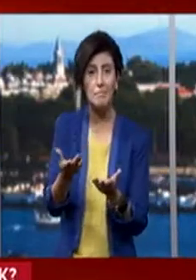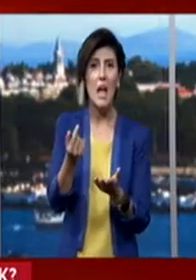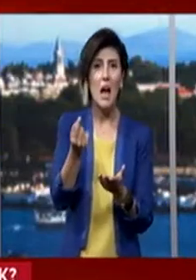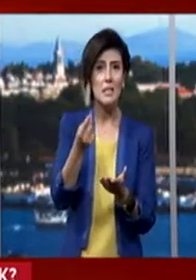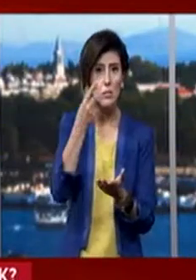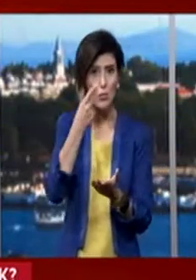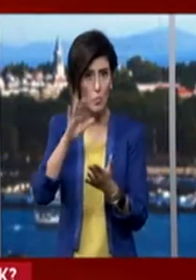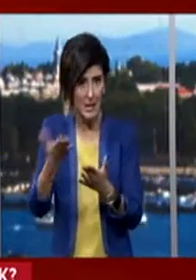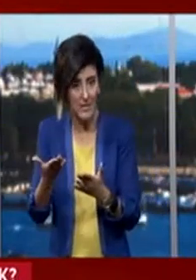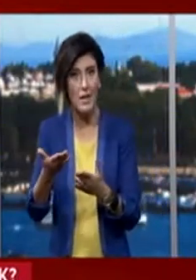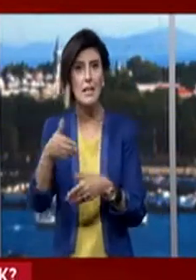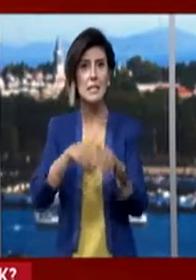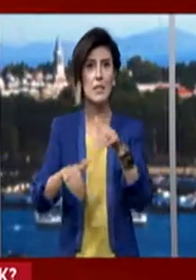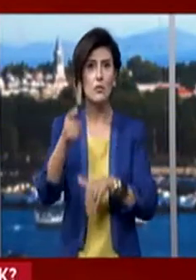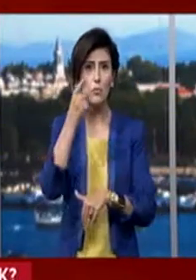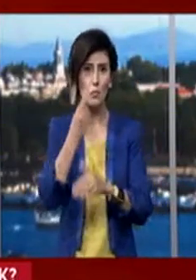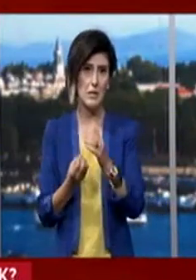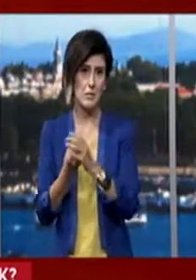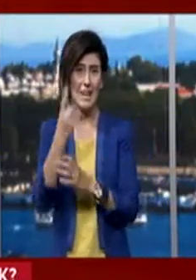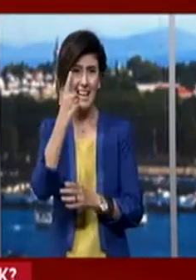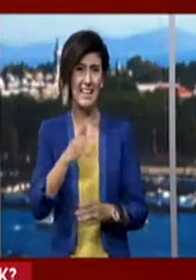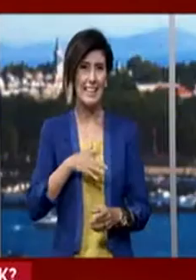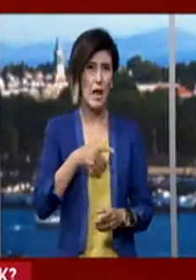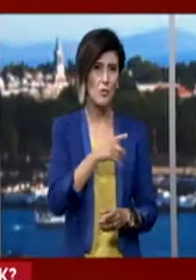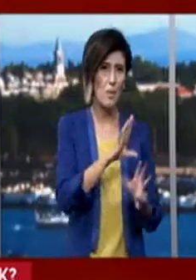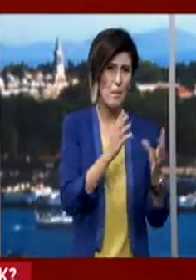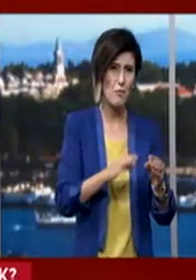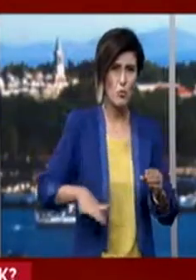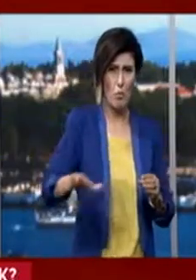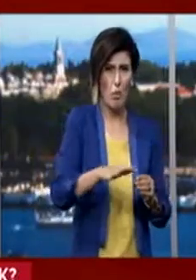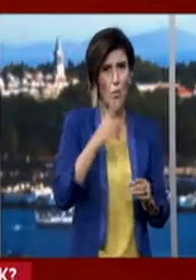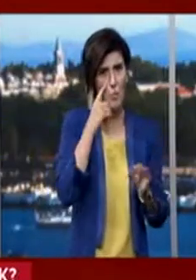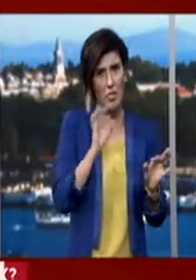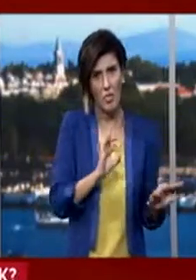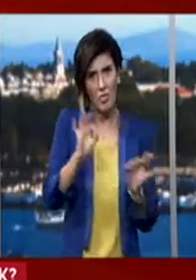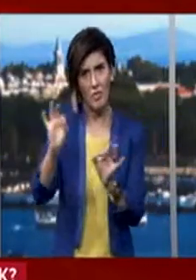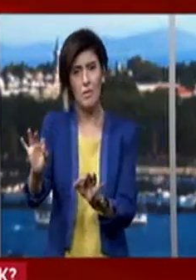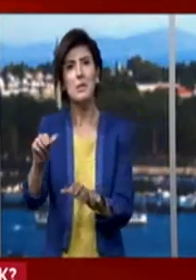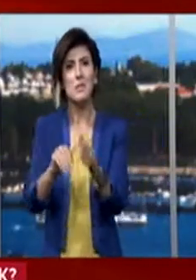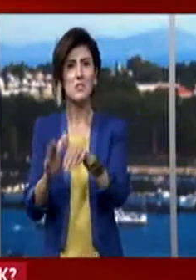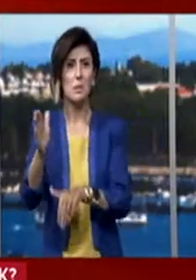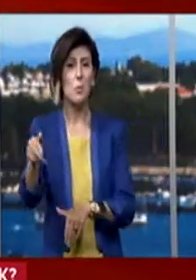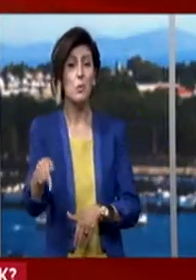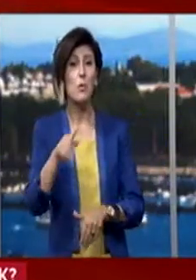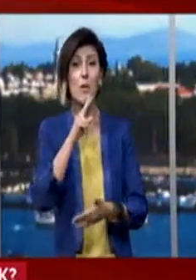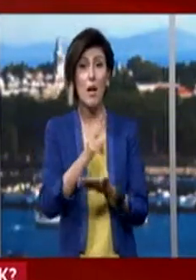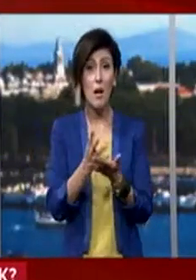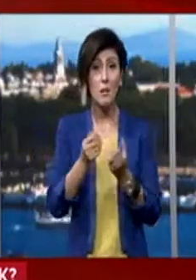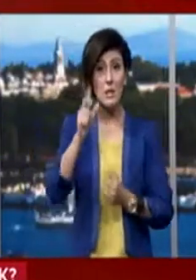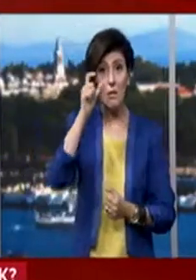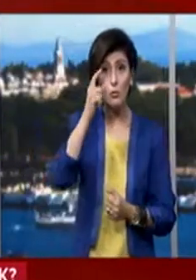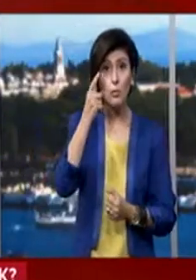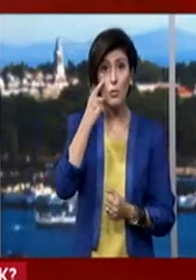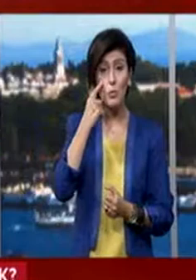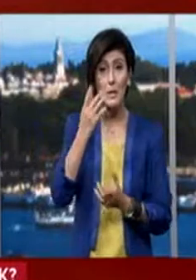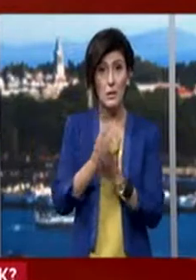ya da seçim hükümeti kurulması. İlk tercih mevcut hükümetle seçime gitmek. Bu karar alınırsa Davutoğlu hükümeti kurma görevini